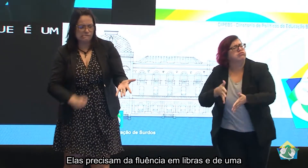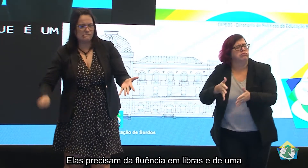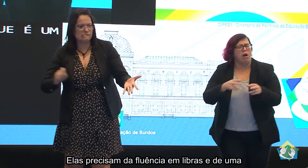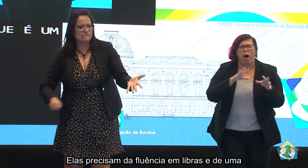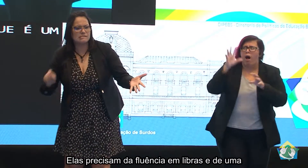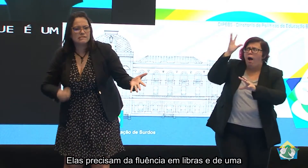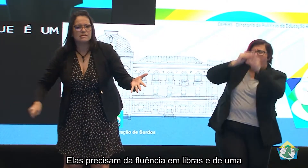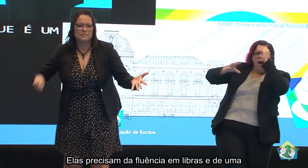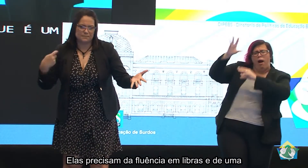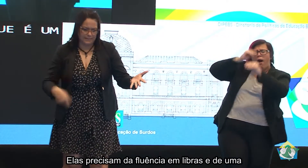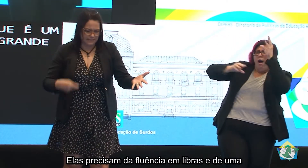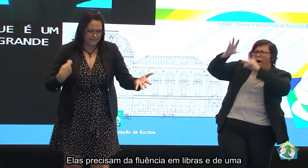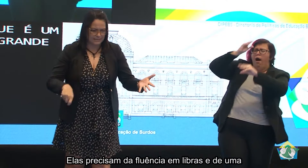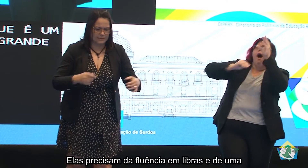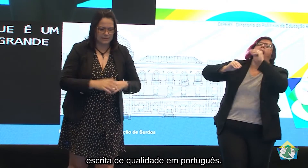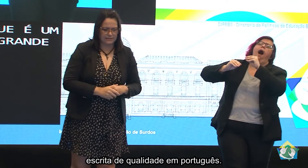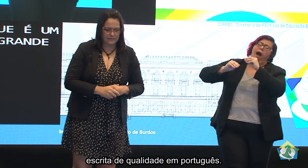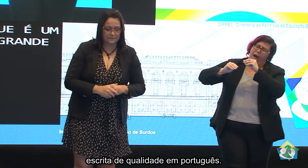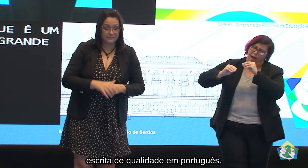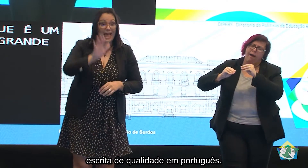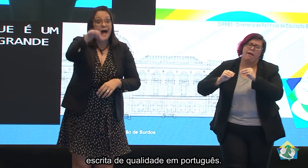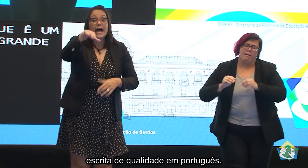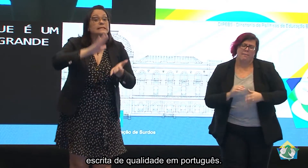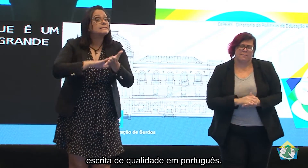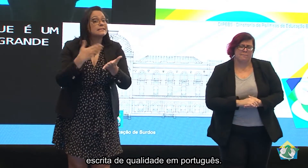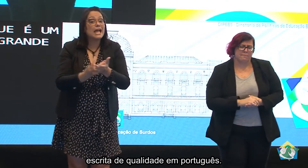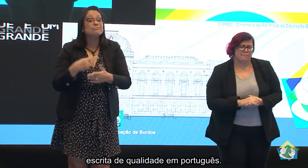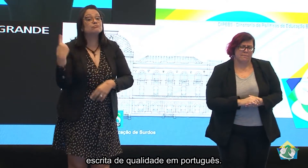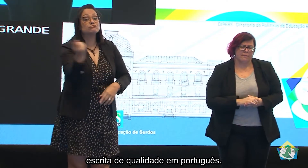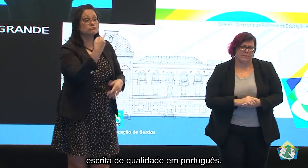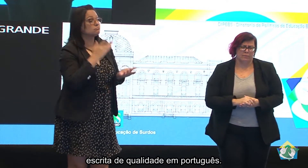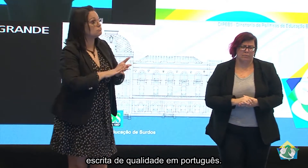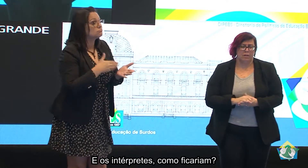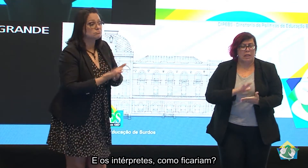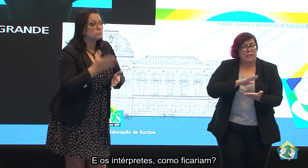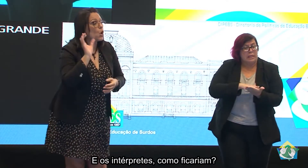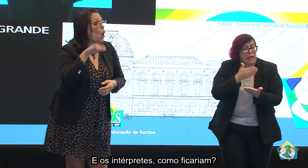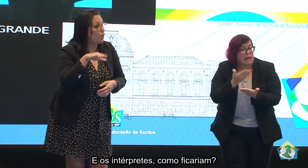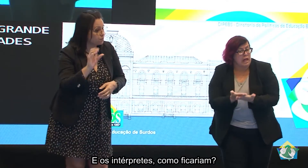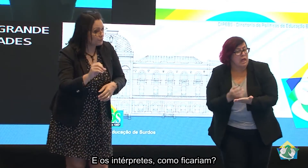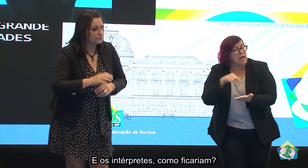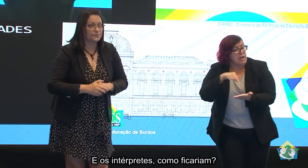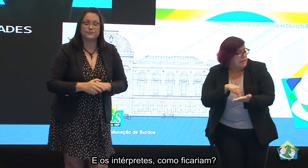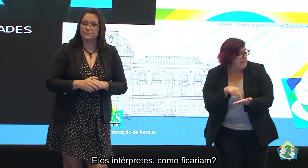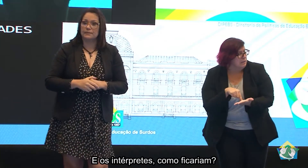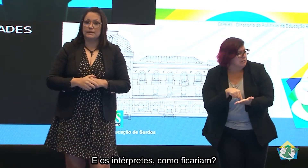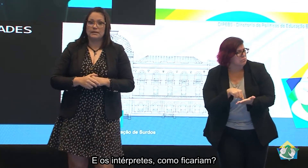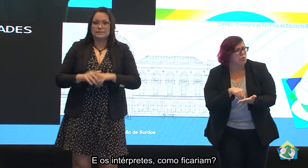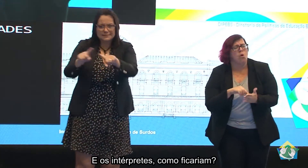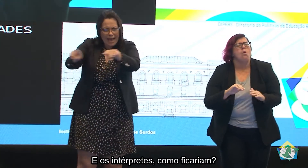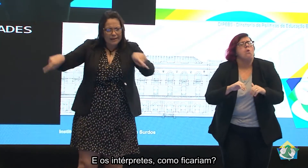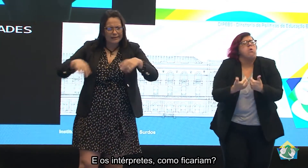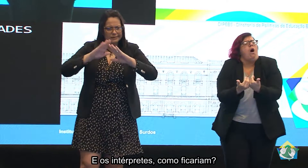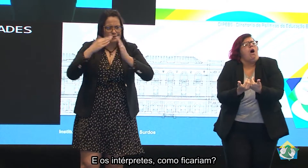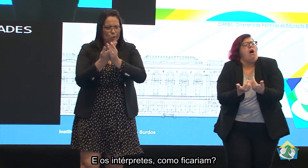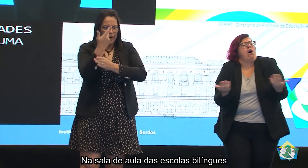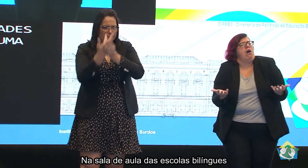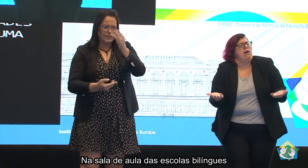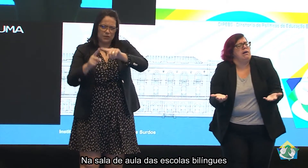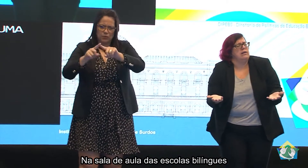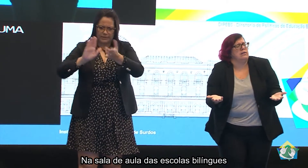Elas precisam da fluência em Libras e de uma escrita de qualidade em português. E os intérpretes, como